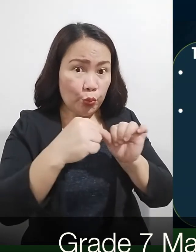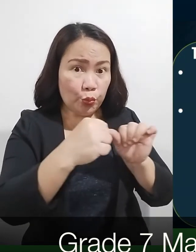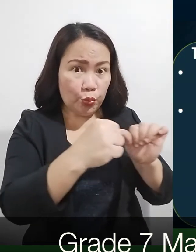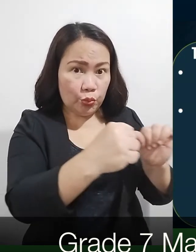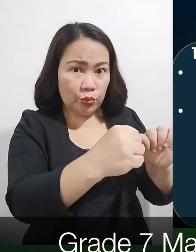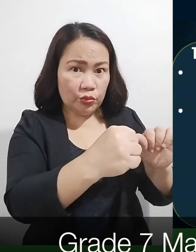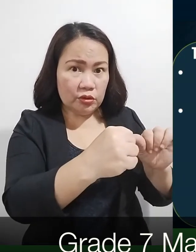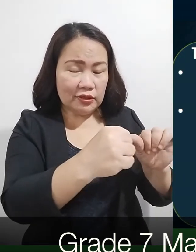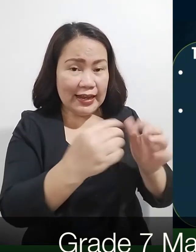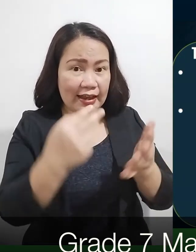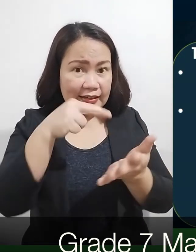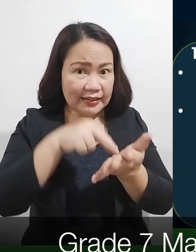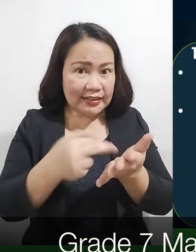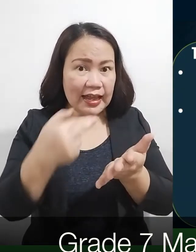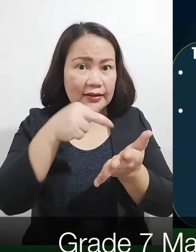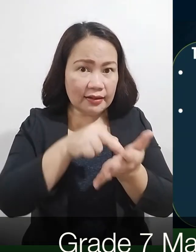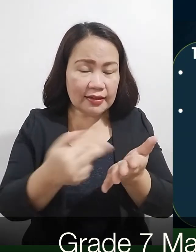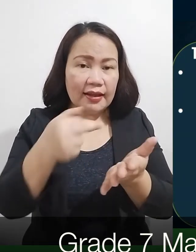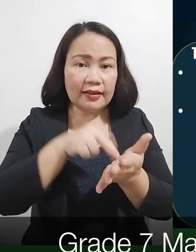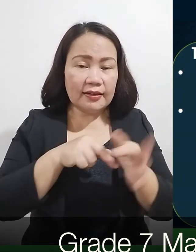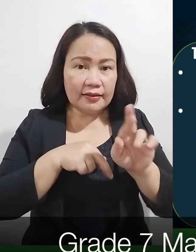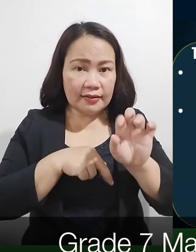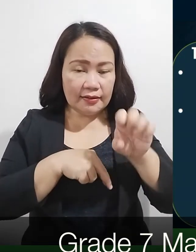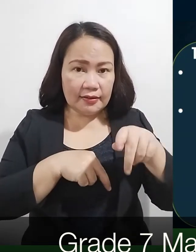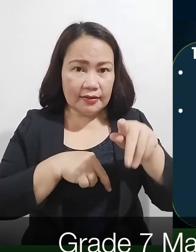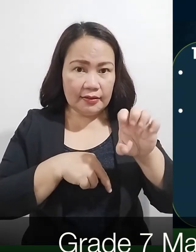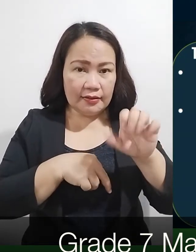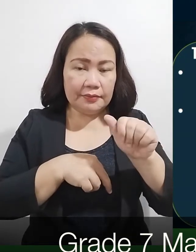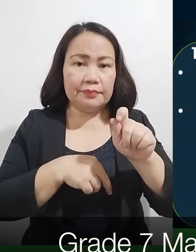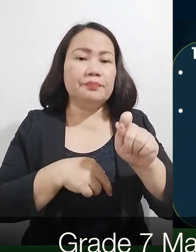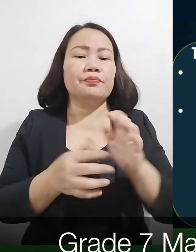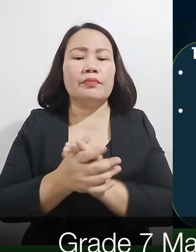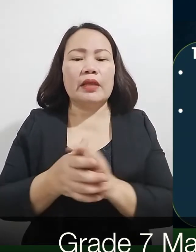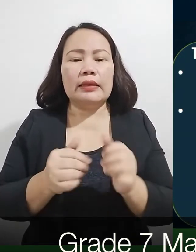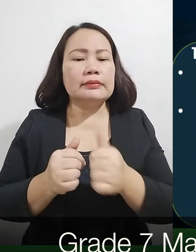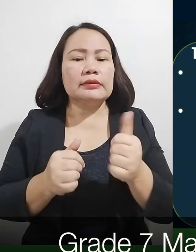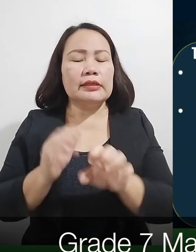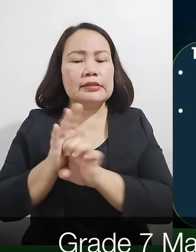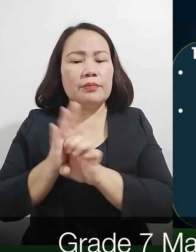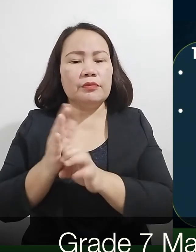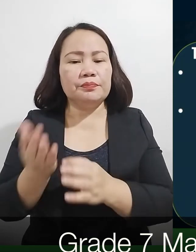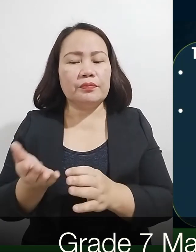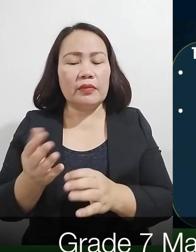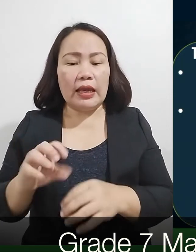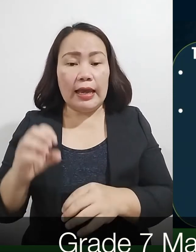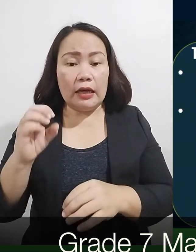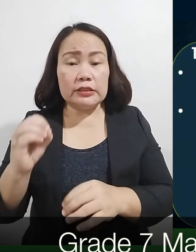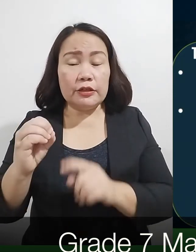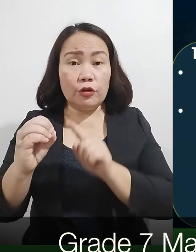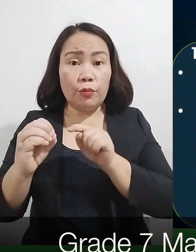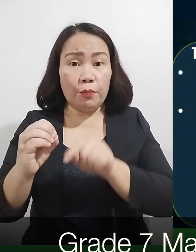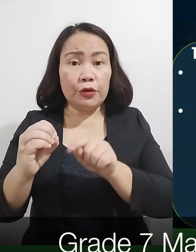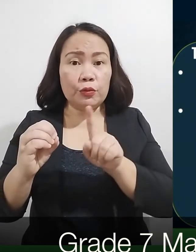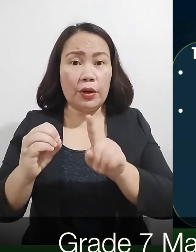ay nauulit. Alright? Repeating. Another example. If I have